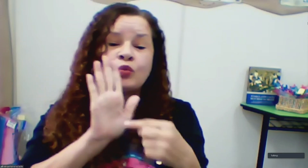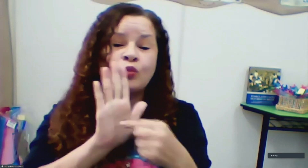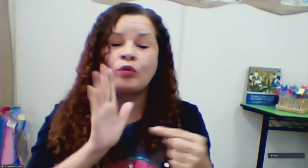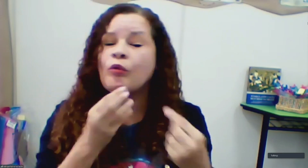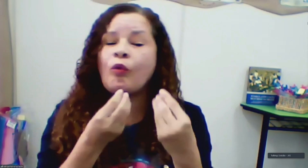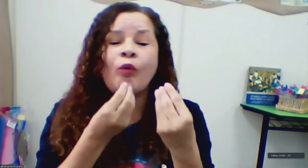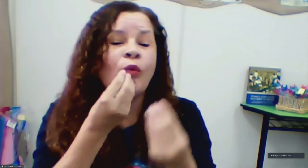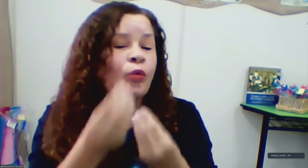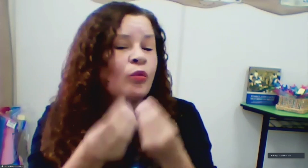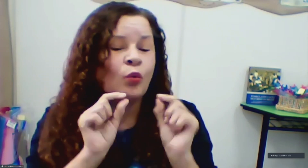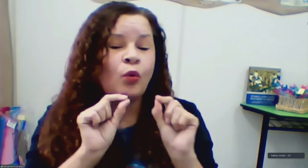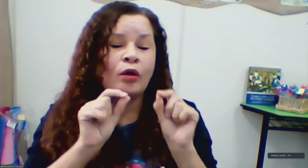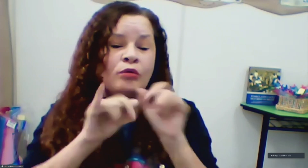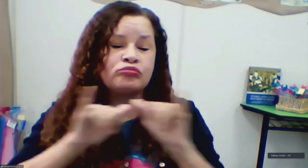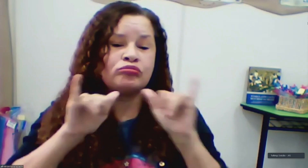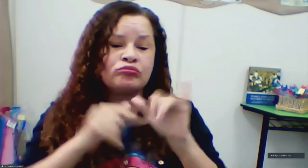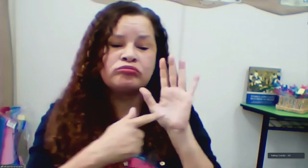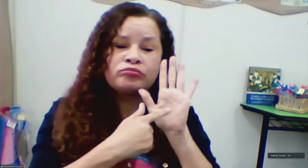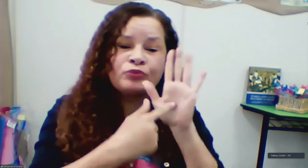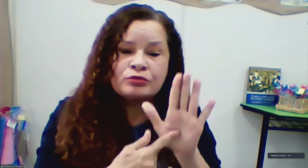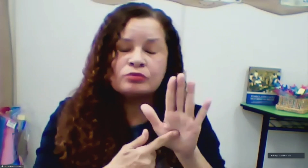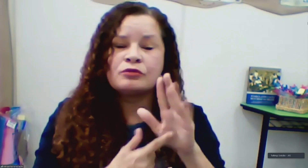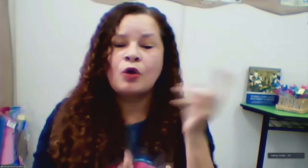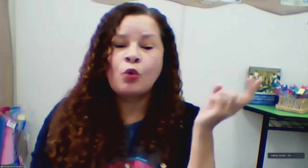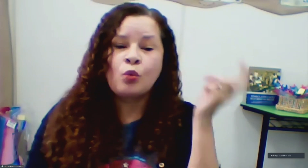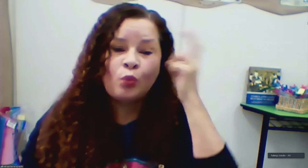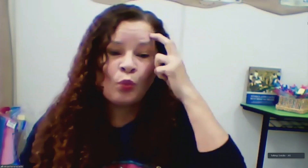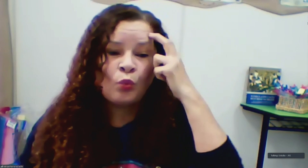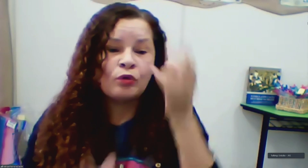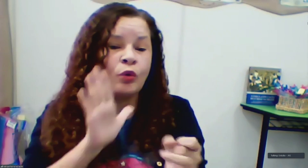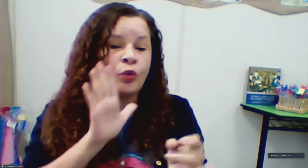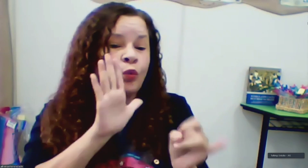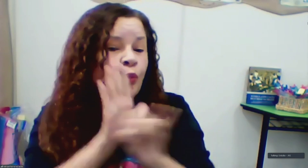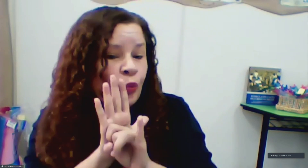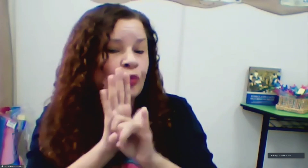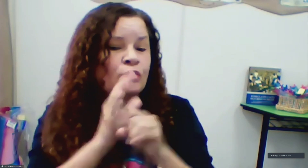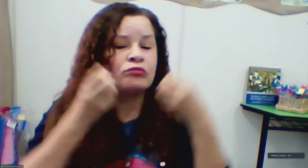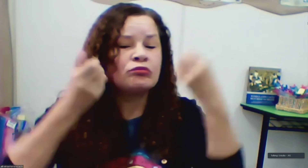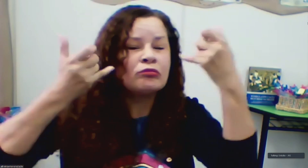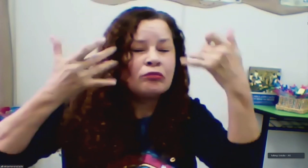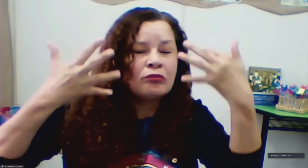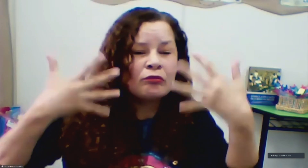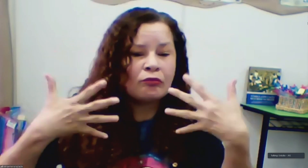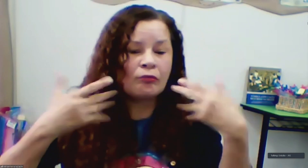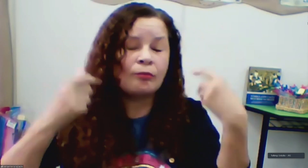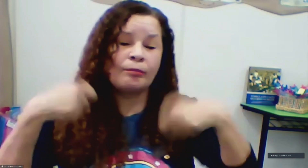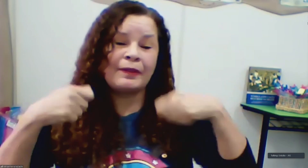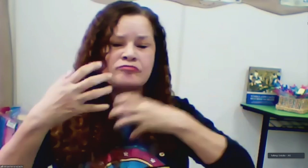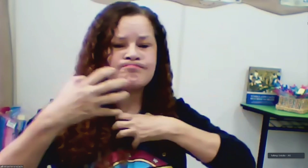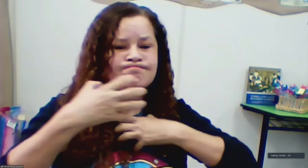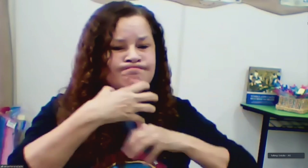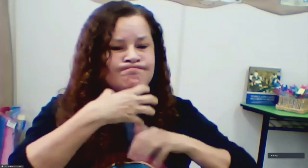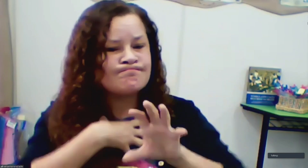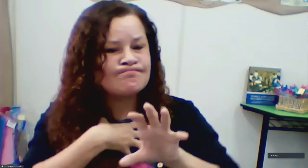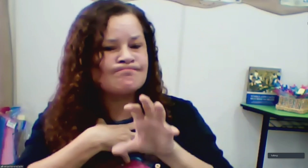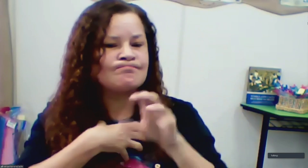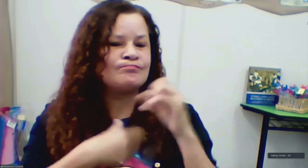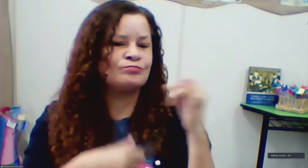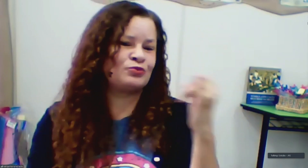Então antes, porque, por exemplo, você divulgava como? Você mostrava como a questão da cultura, da